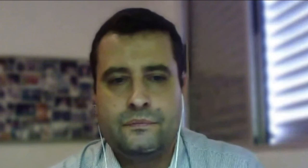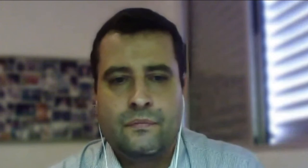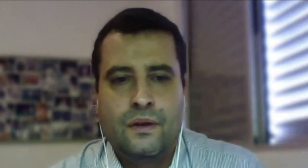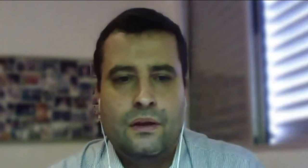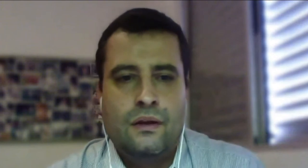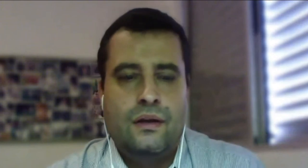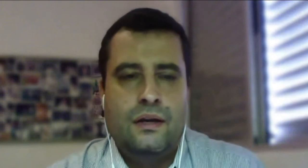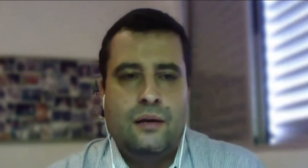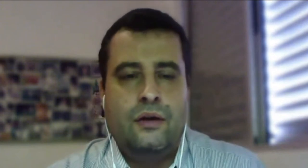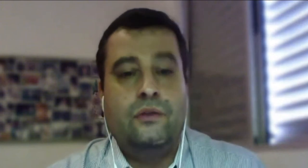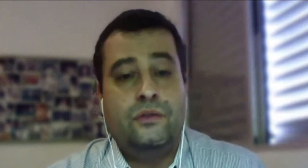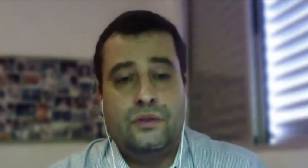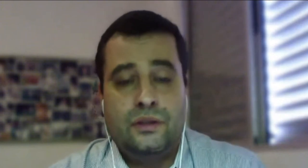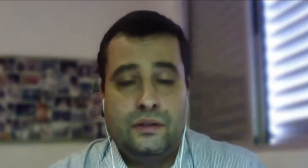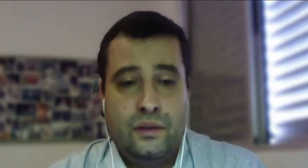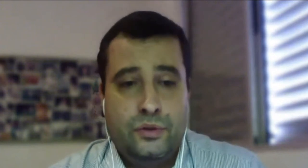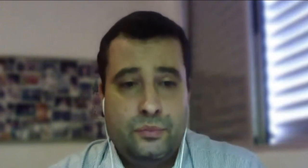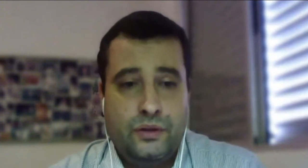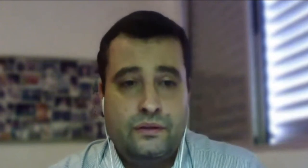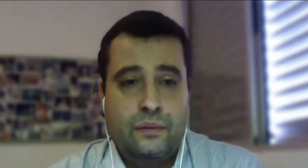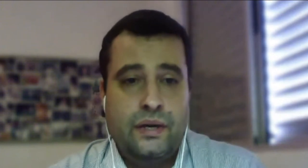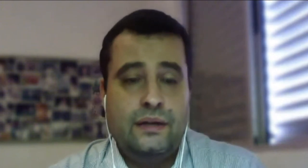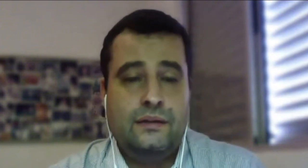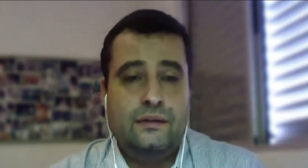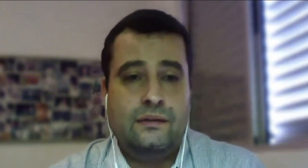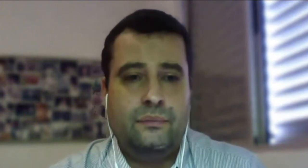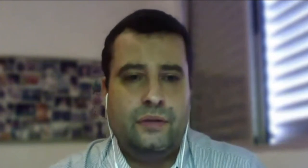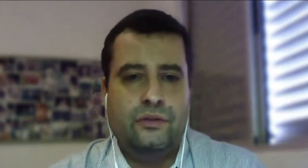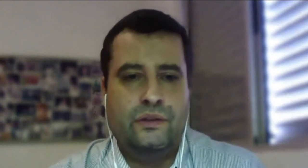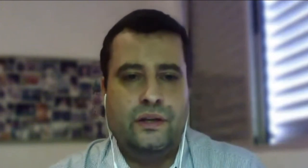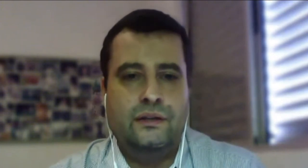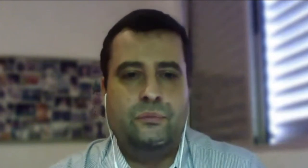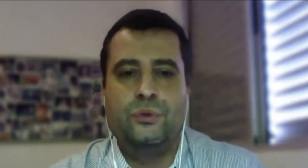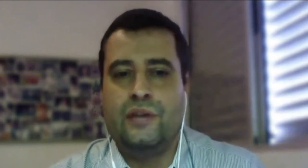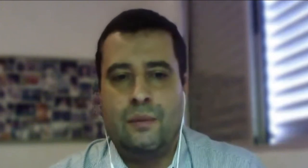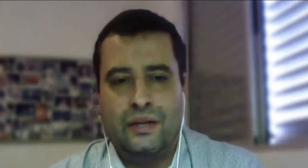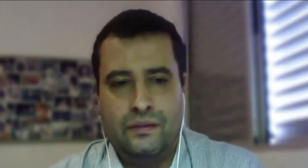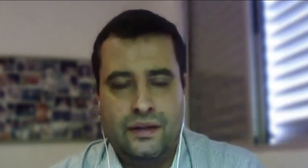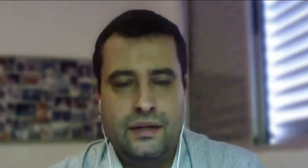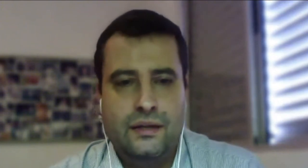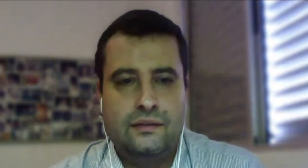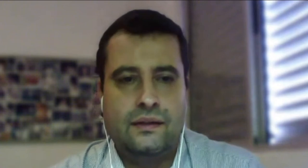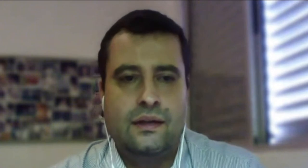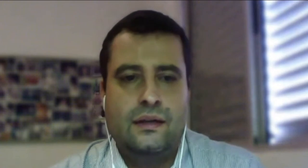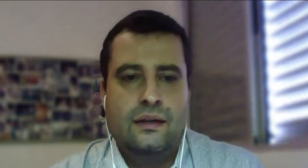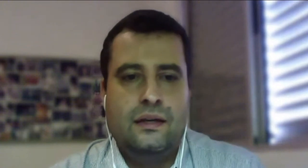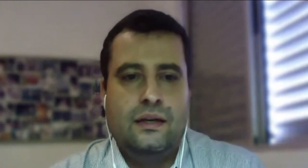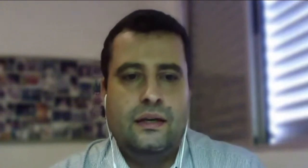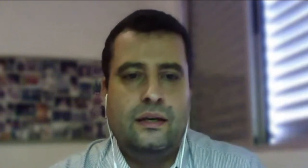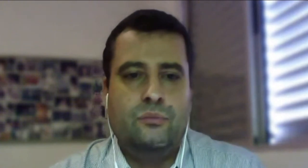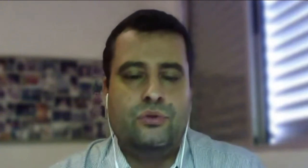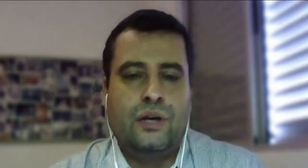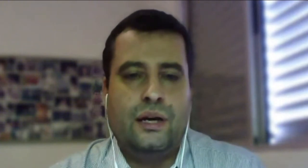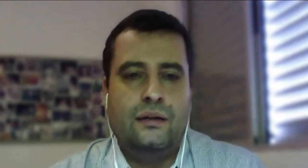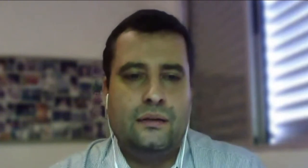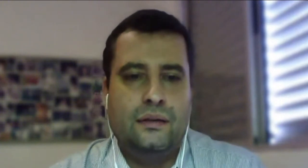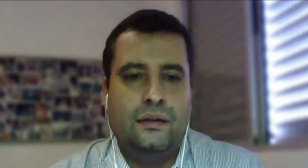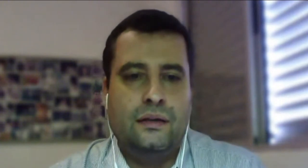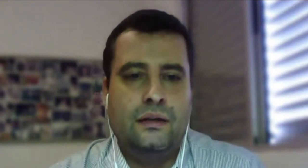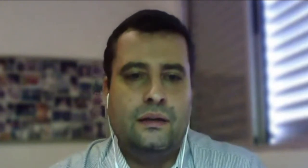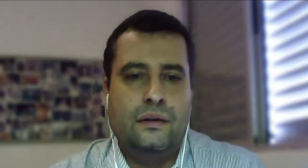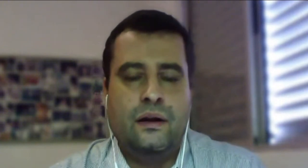receberam. A UFSJ está sempre de portas abertas para vocês. Buscar parcerias,